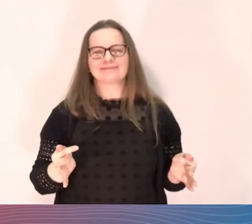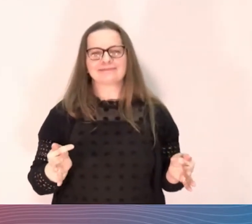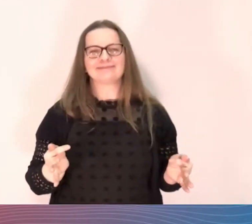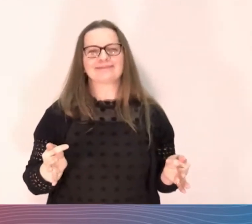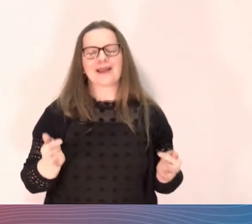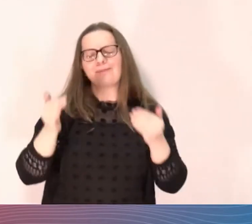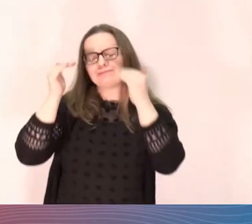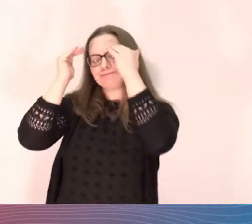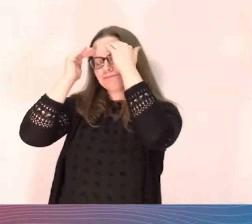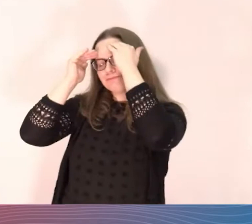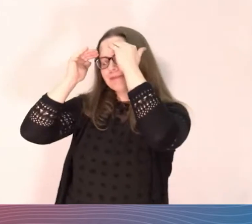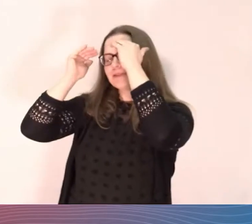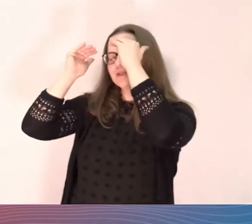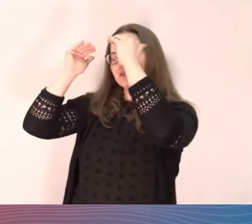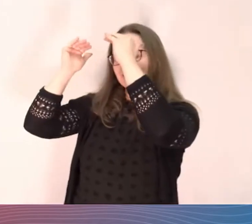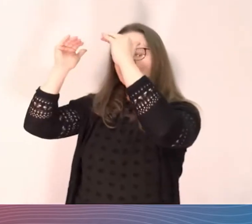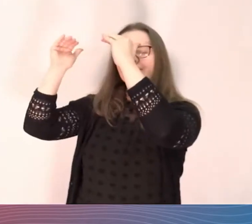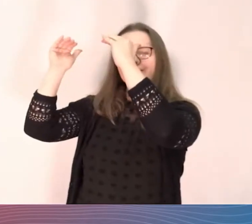obediência.